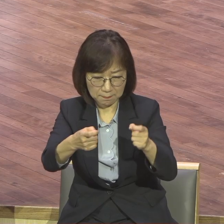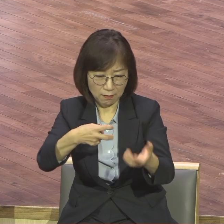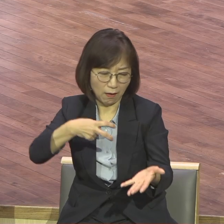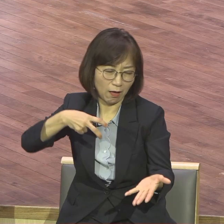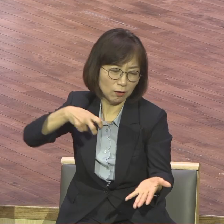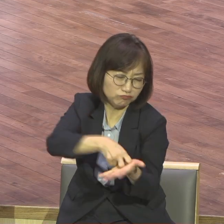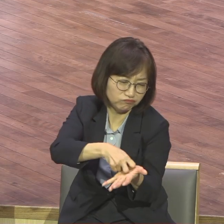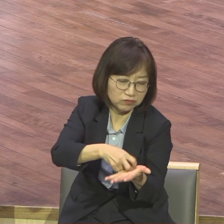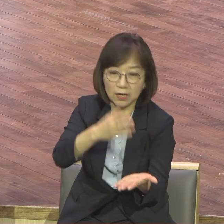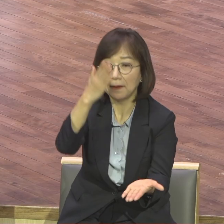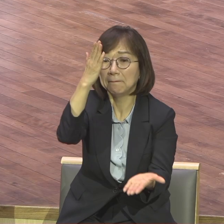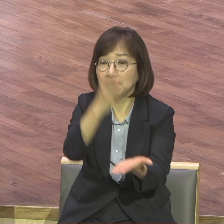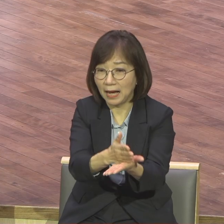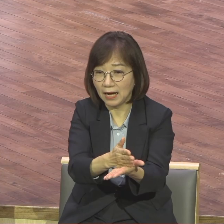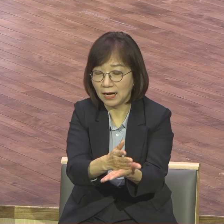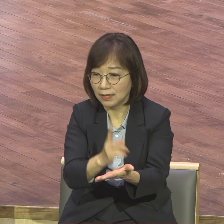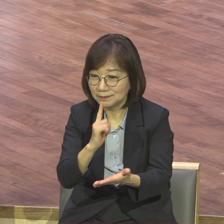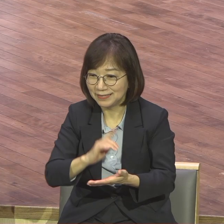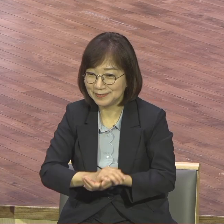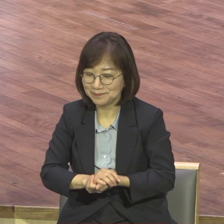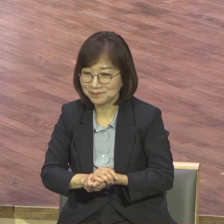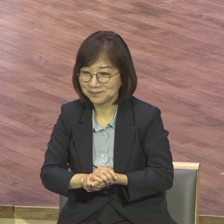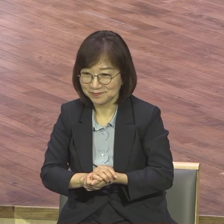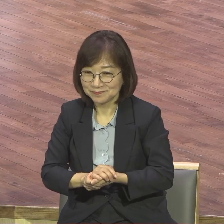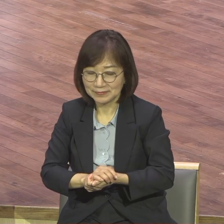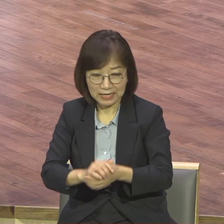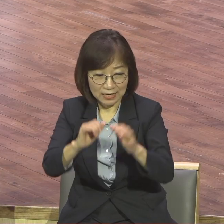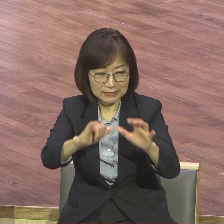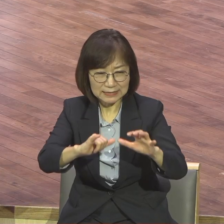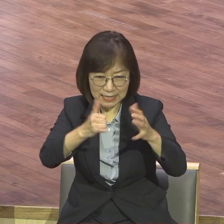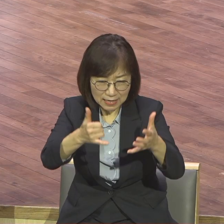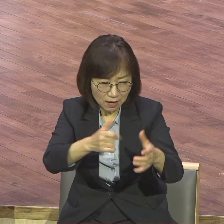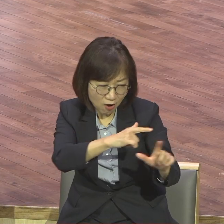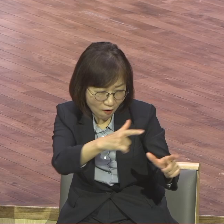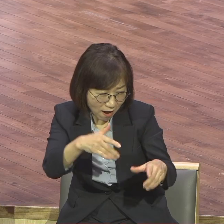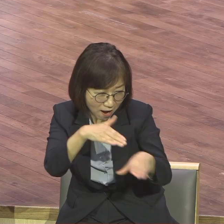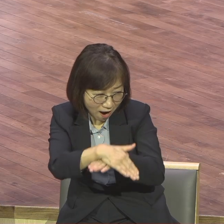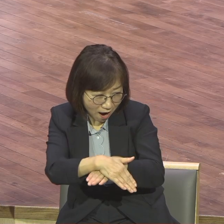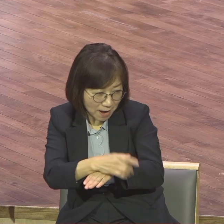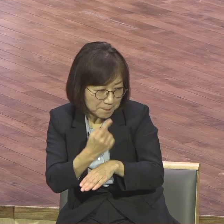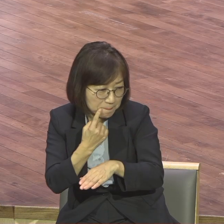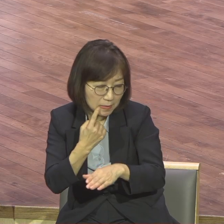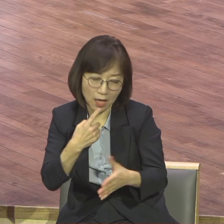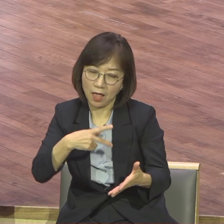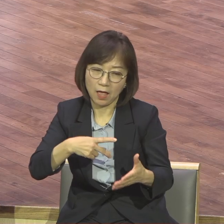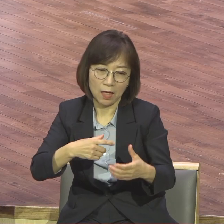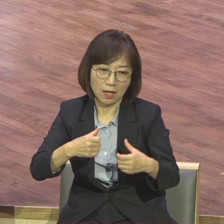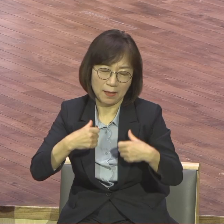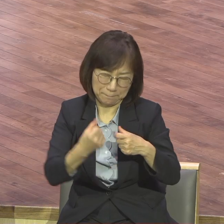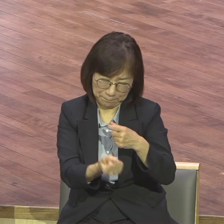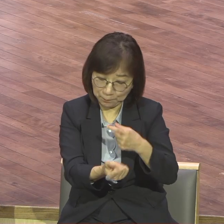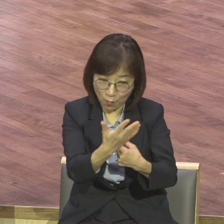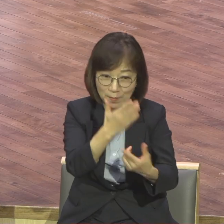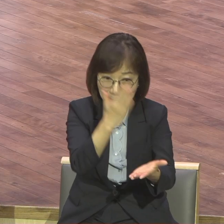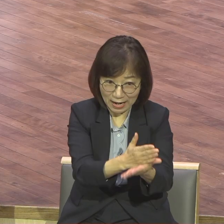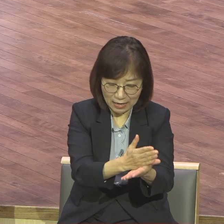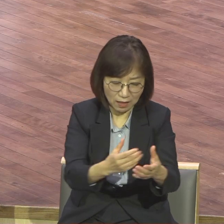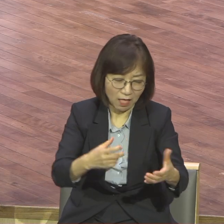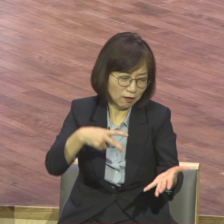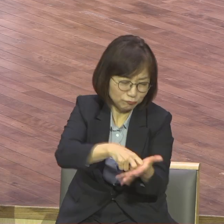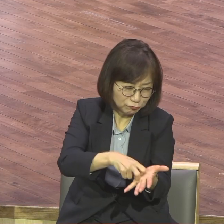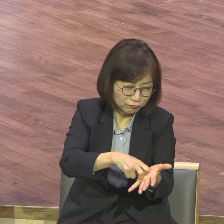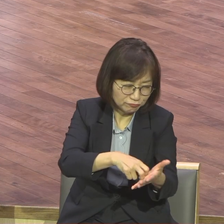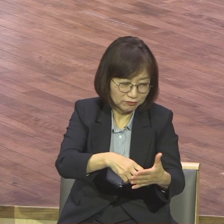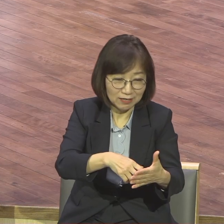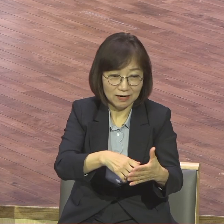꿇지 말라. 이 책에서 세상의 가치관에 굴복하지 말고 참된 믿음을 회복하라고 강조하고